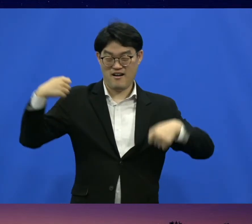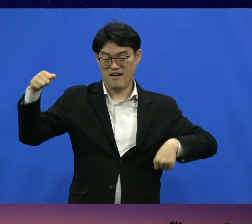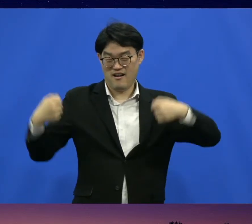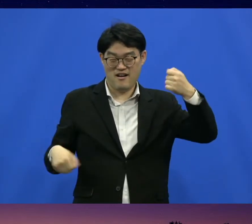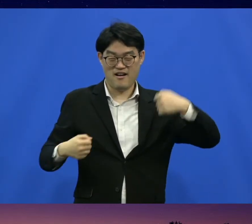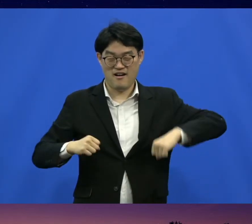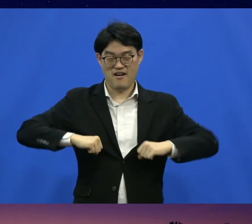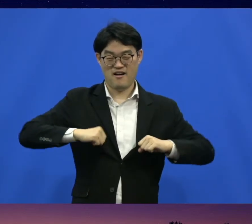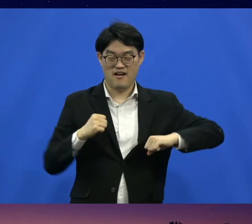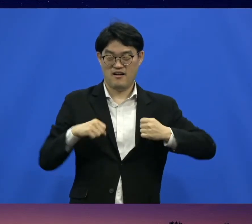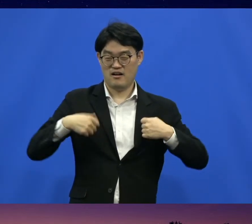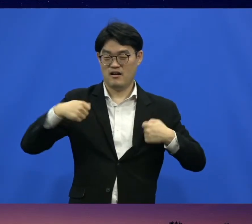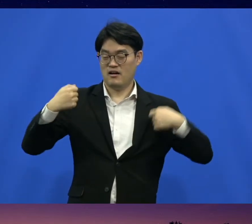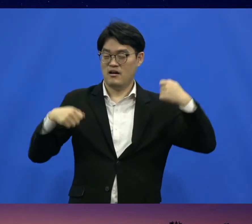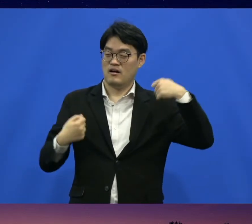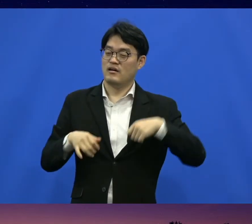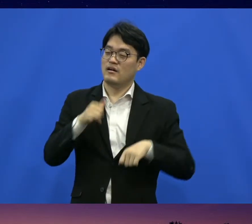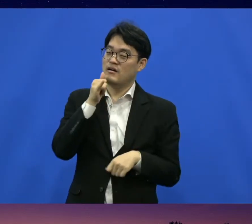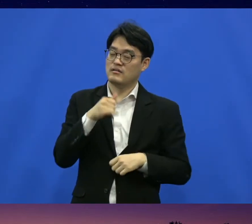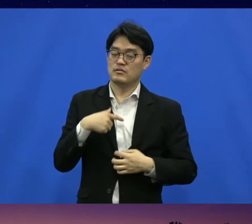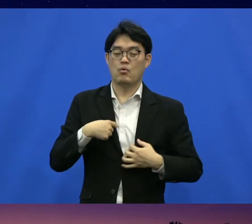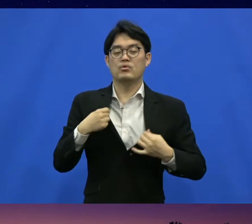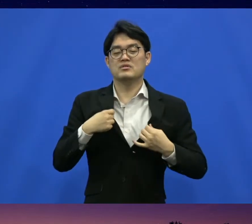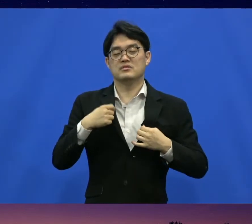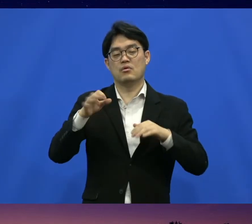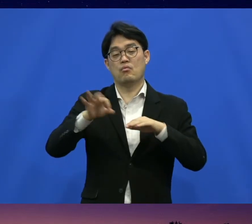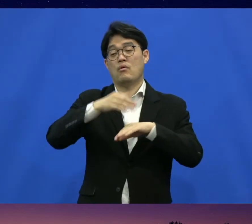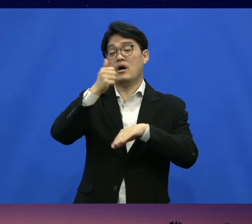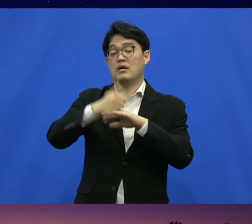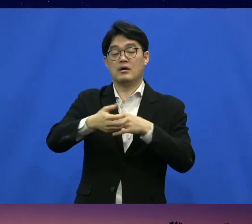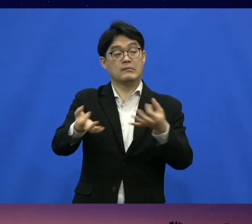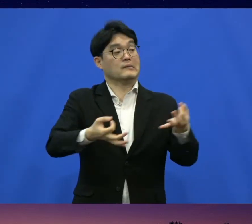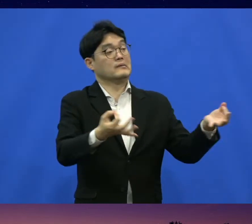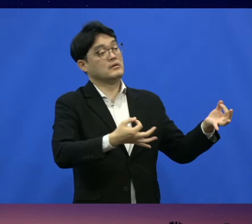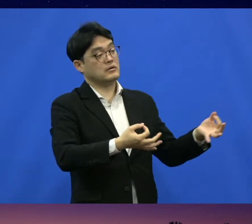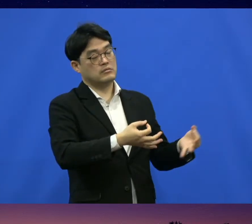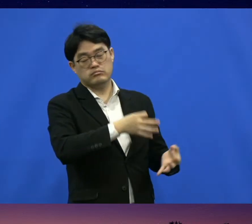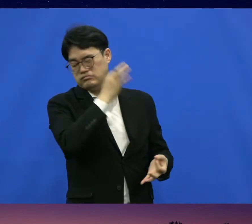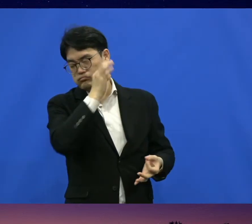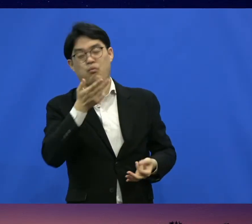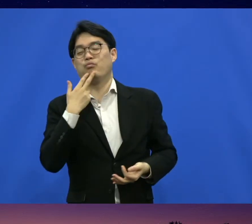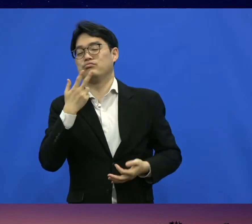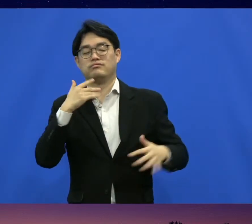왕의 그 옷이 막 벗겨질 정도로 격렬한 춤을 춘 거예요.